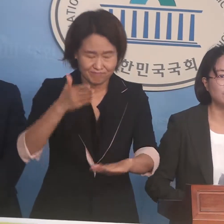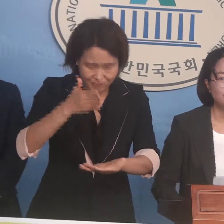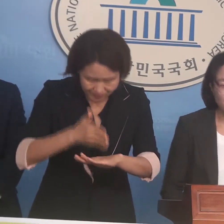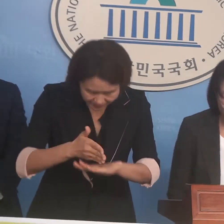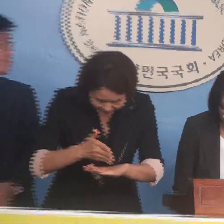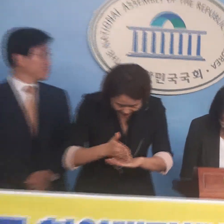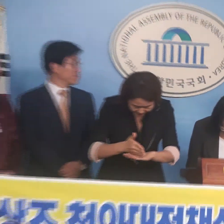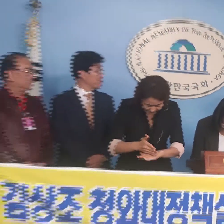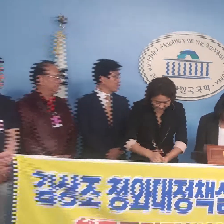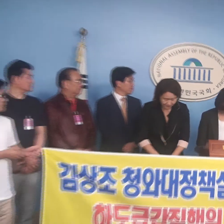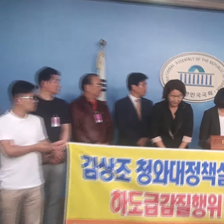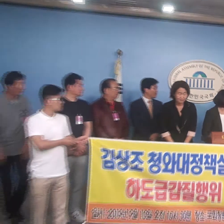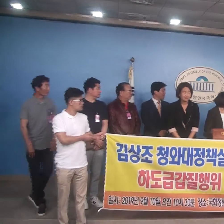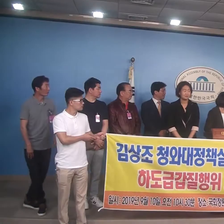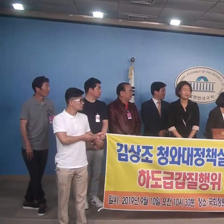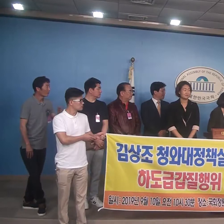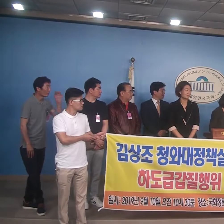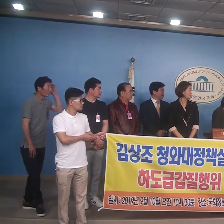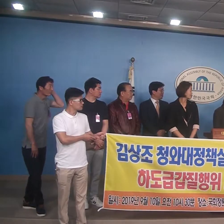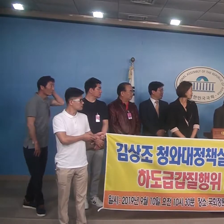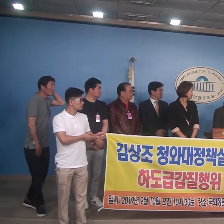고맙습니다.